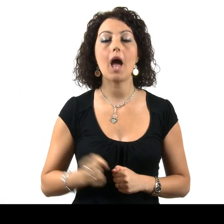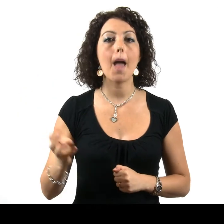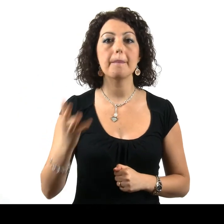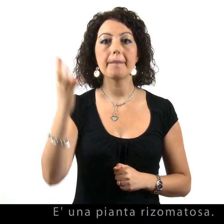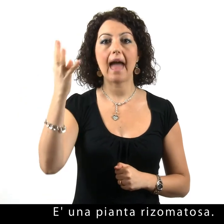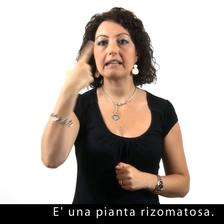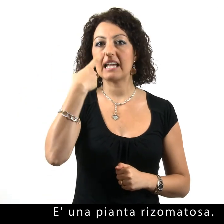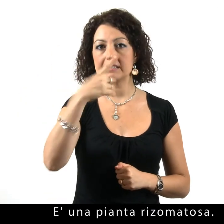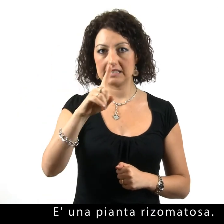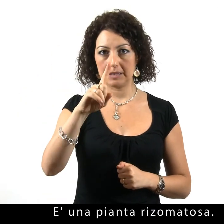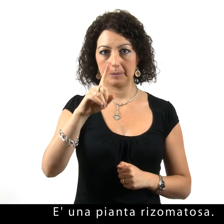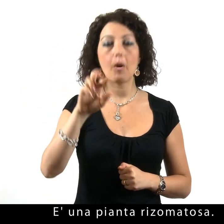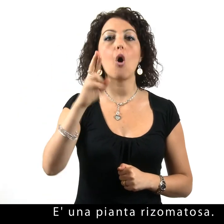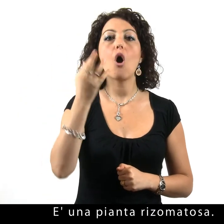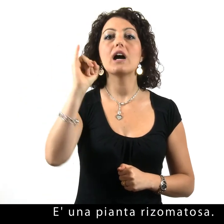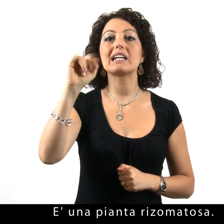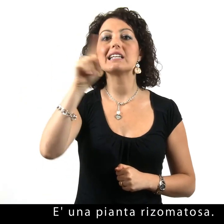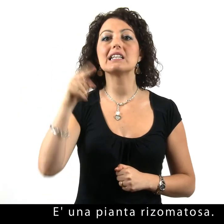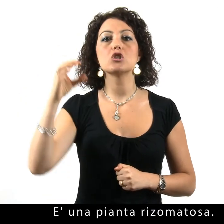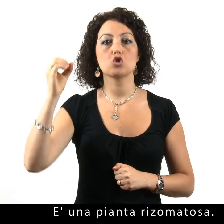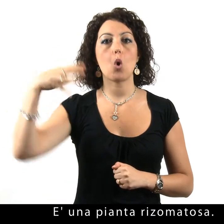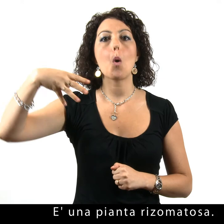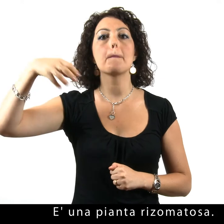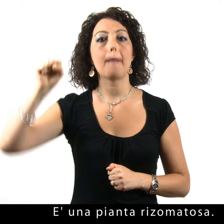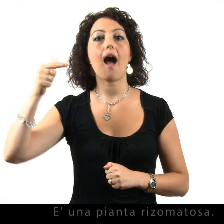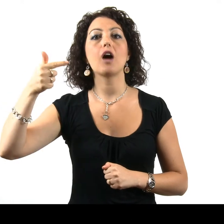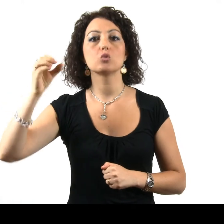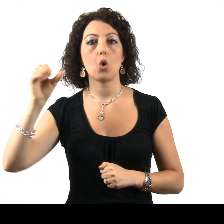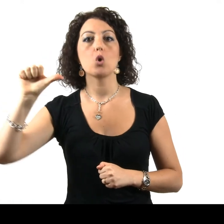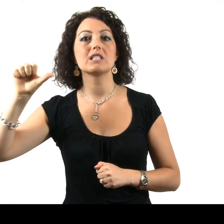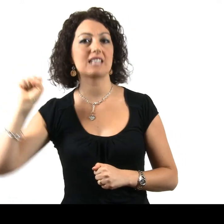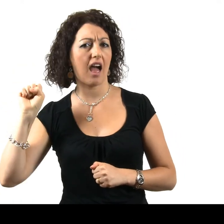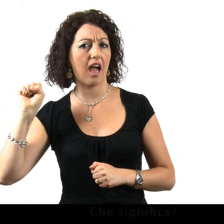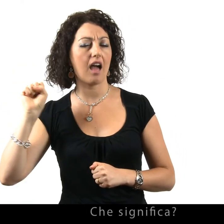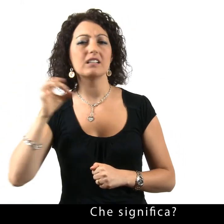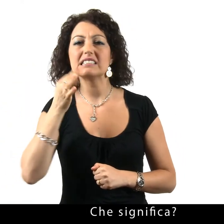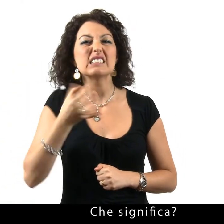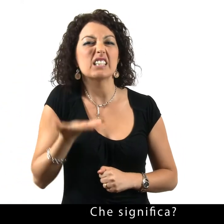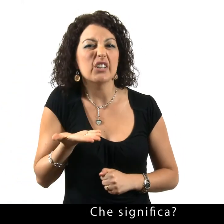È una pianta rizomatosa. Che significa?